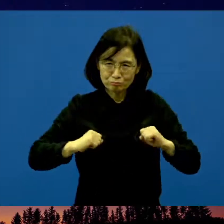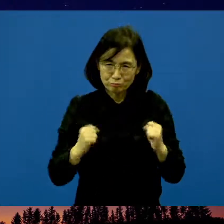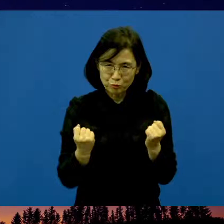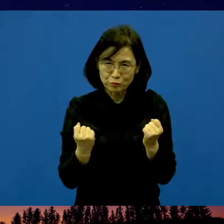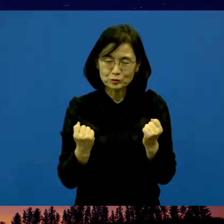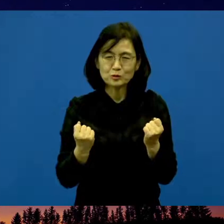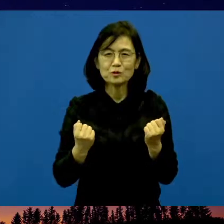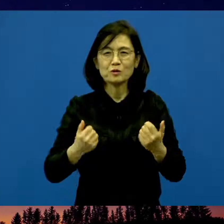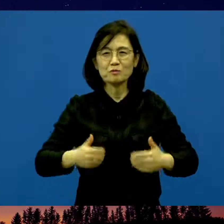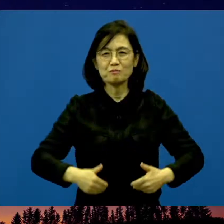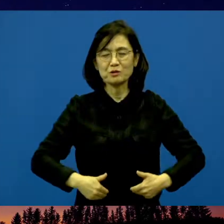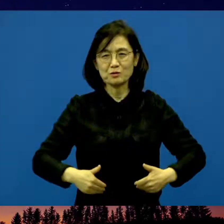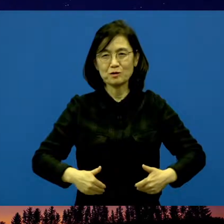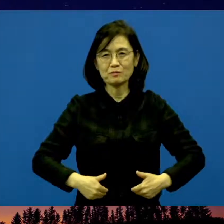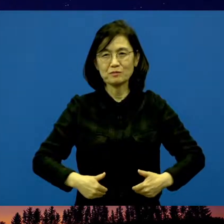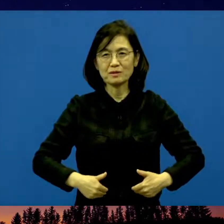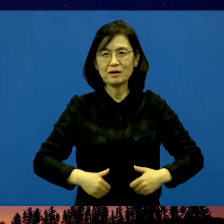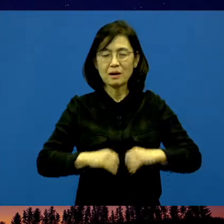복종이 일상화되는 삶.